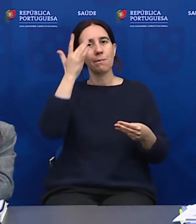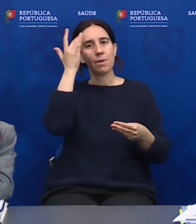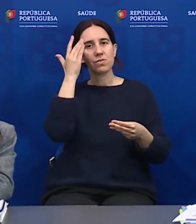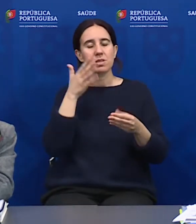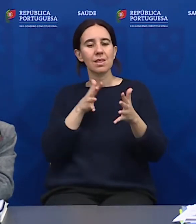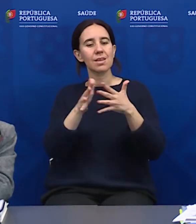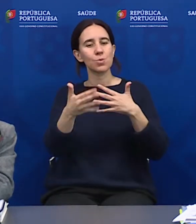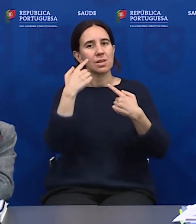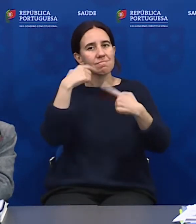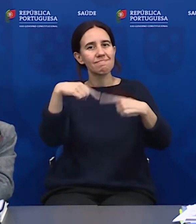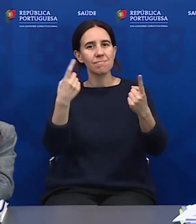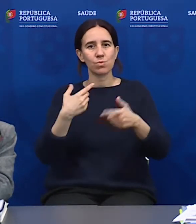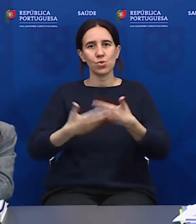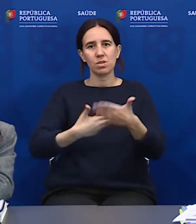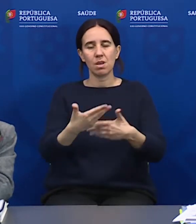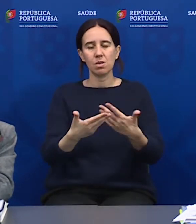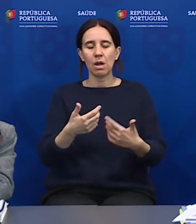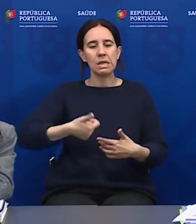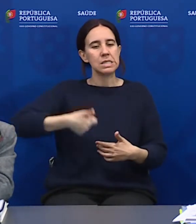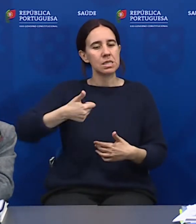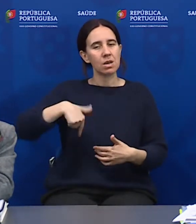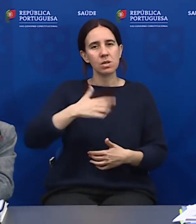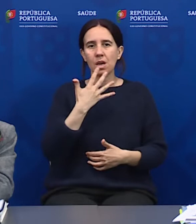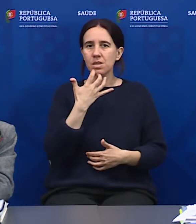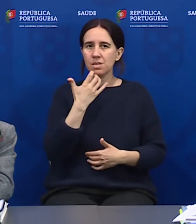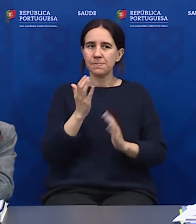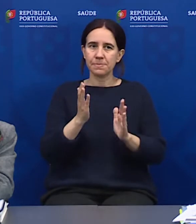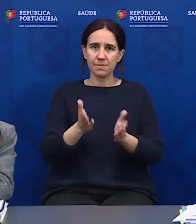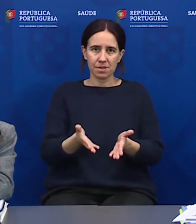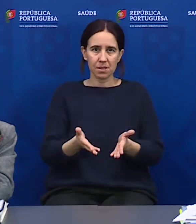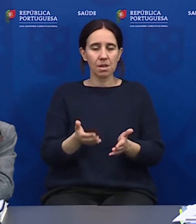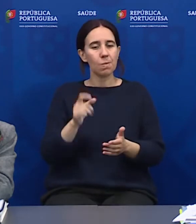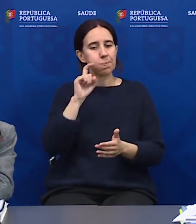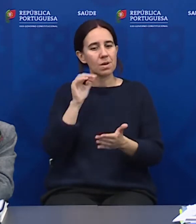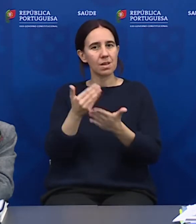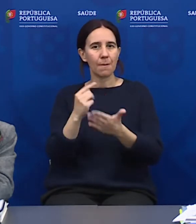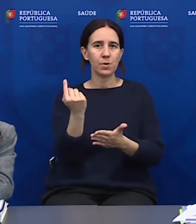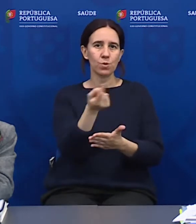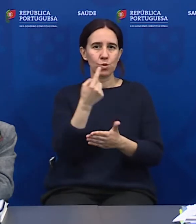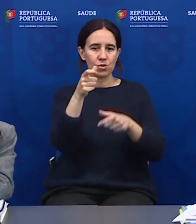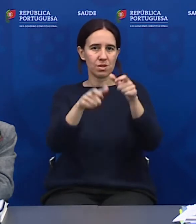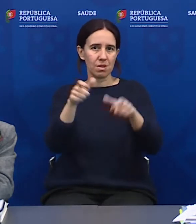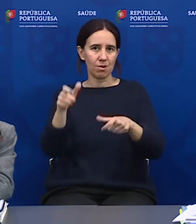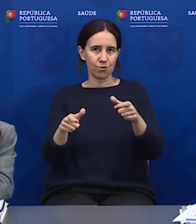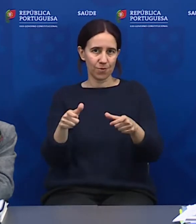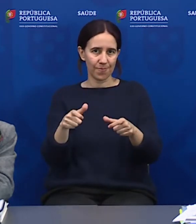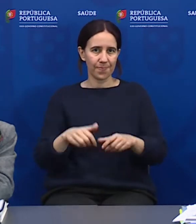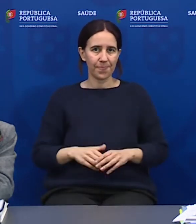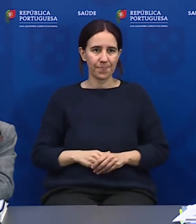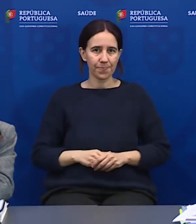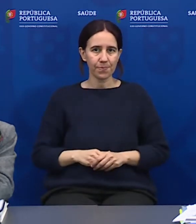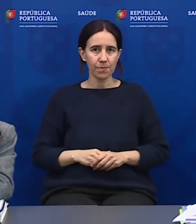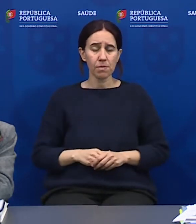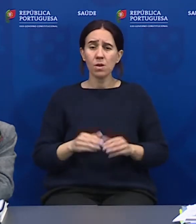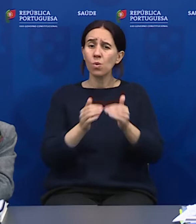do processo, que é um bem que pretendemos preservar e garantir a todos os cidadãos.